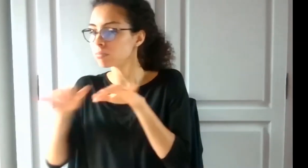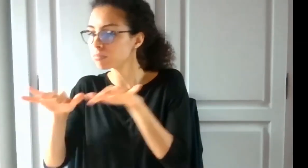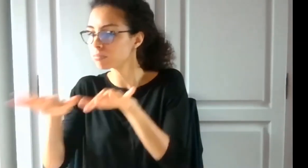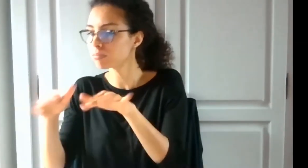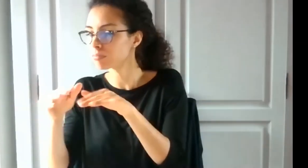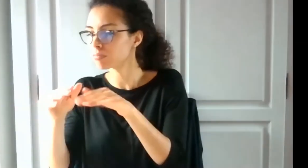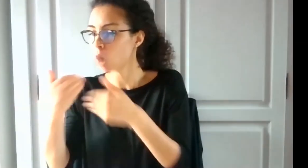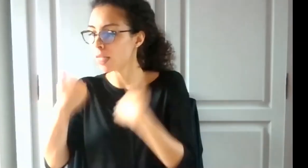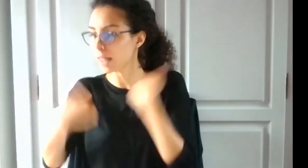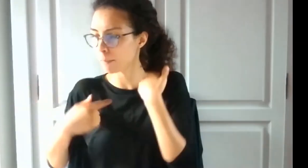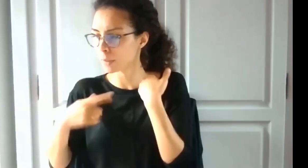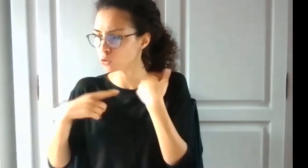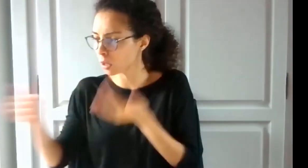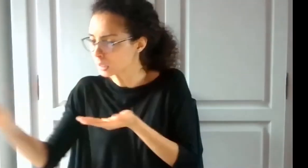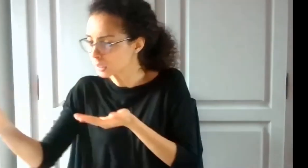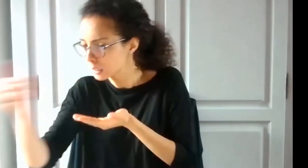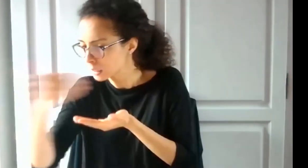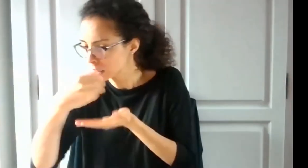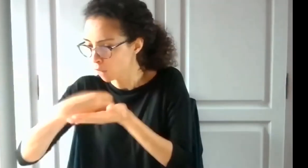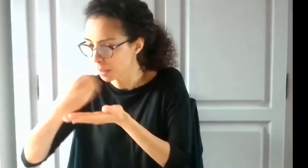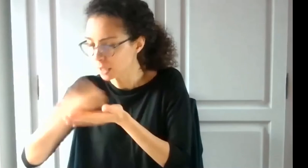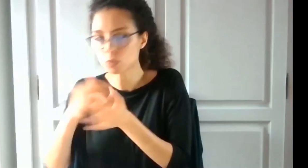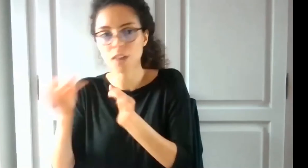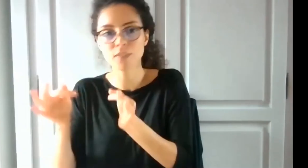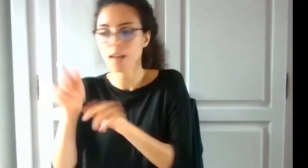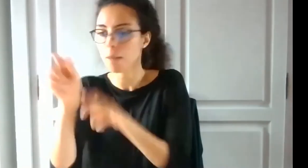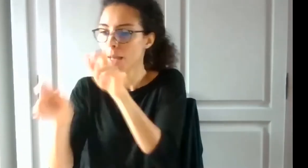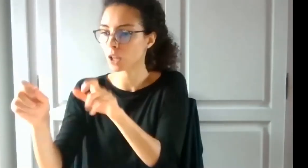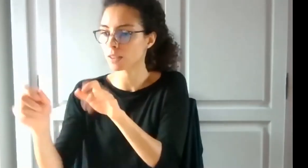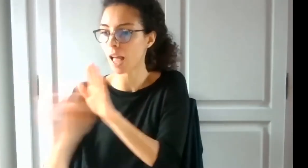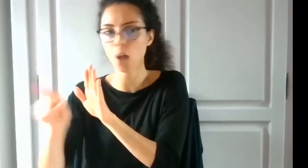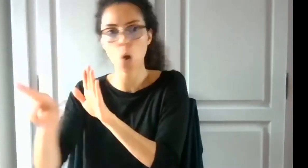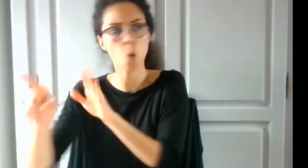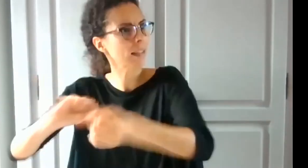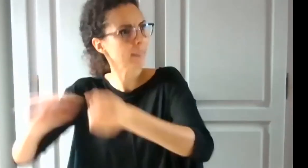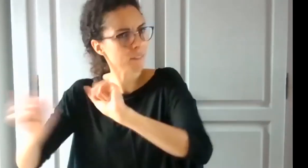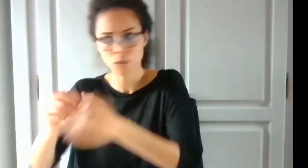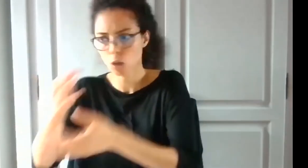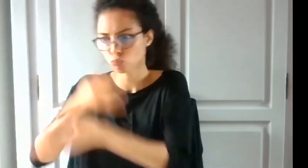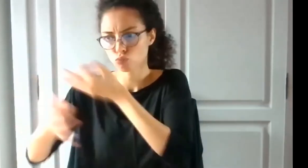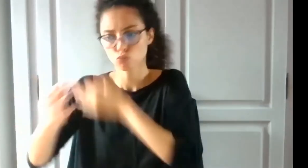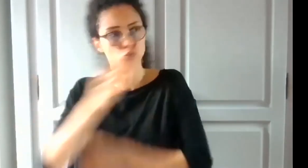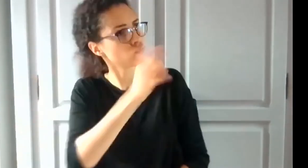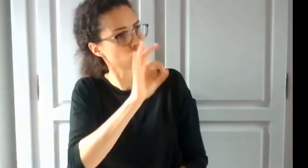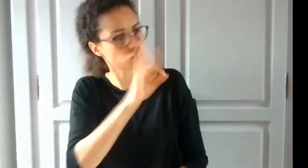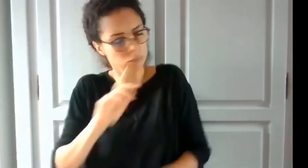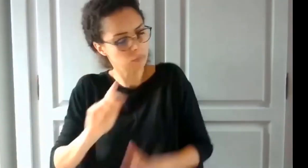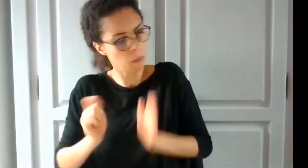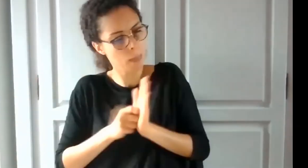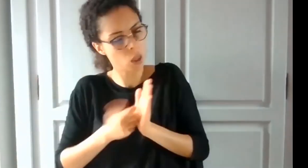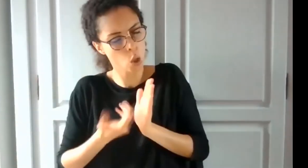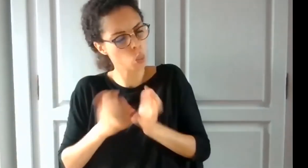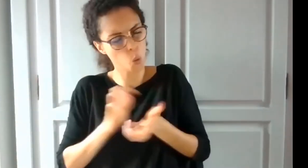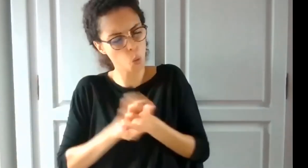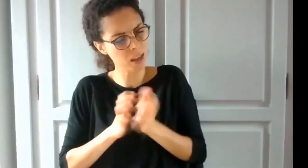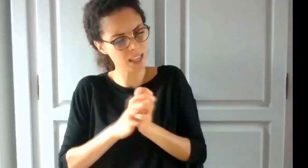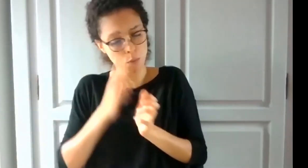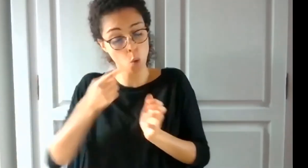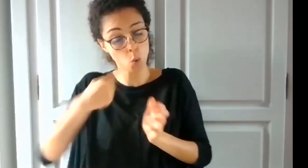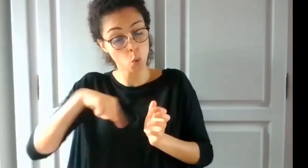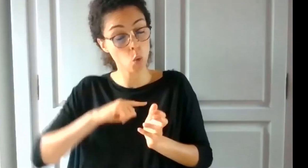pris quelques informations auprès des référents qui sont actifs, alors qui nous disent d'ailleurs que c'est une période très compliquée pour eux, hein,